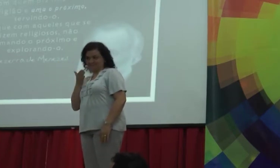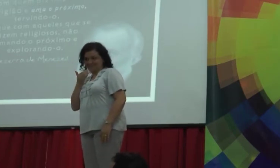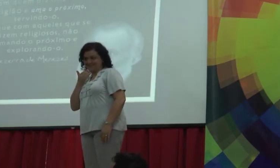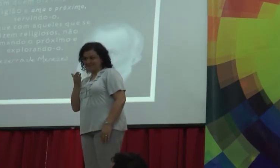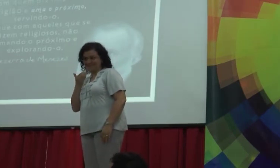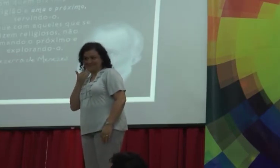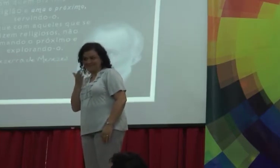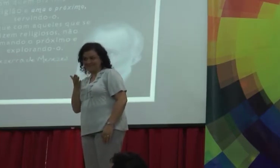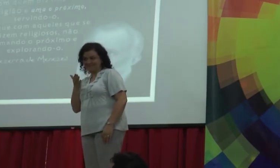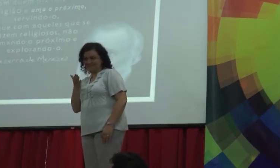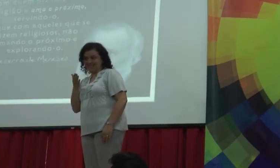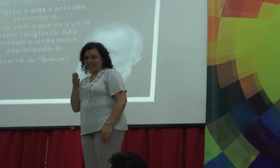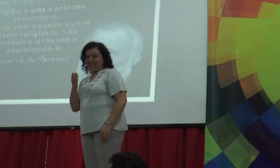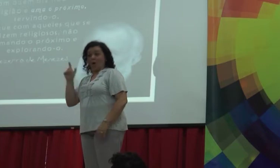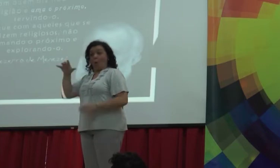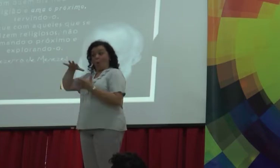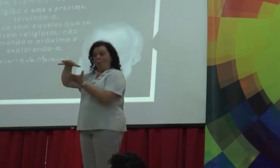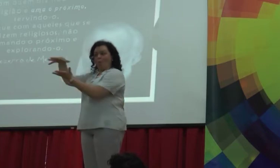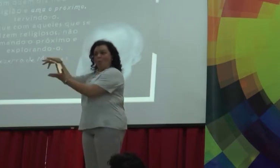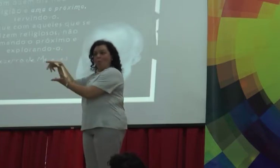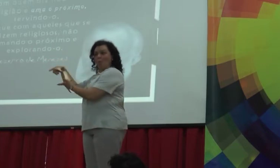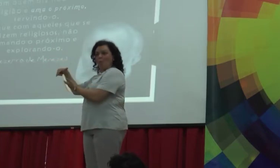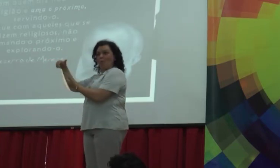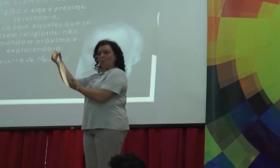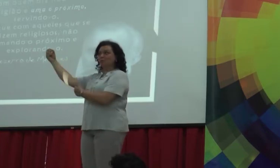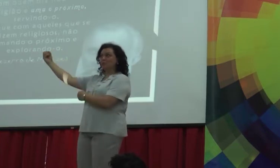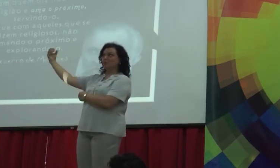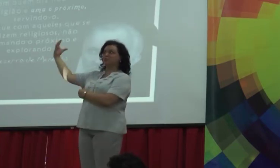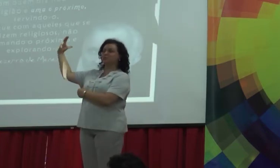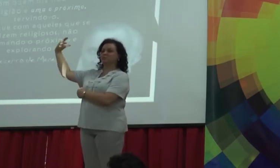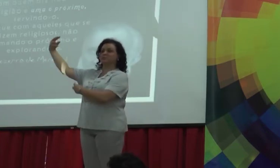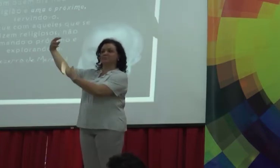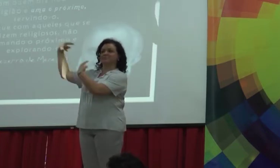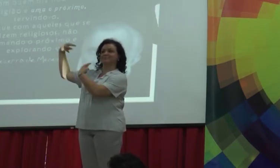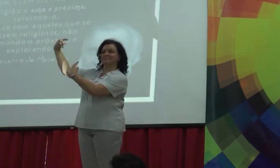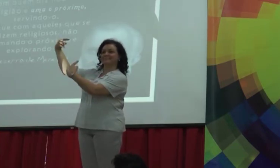com a outra pessoa eu não faço? O mundo